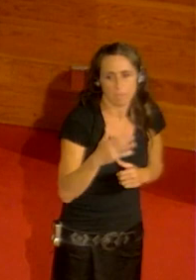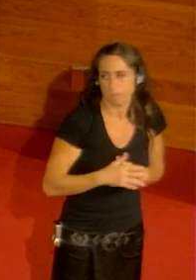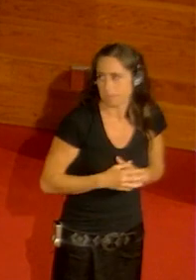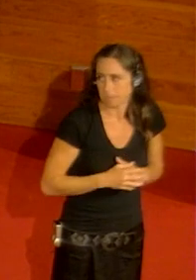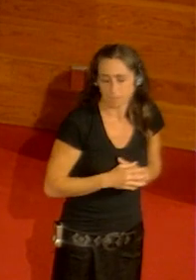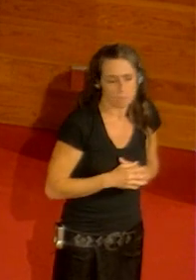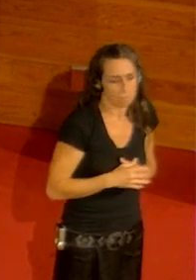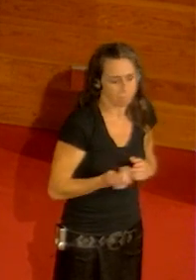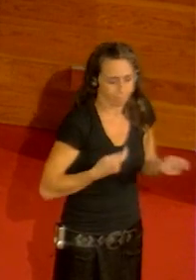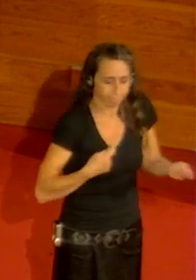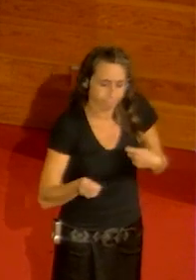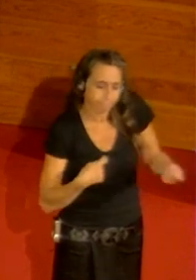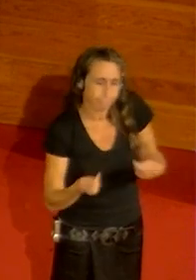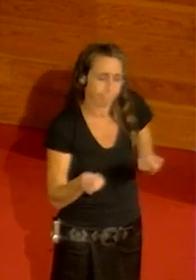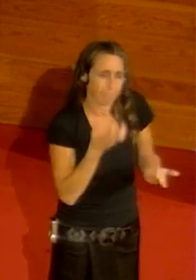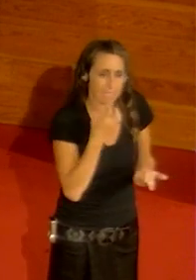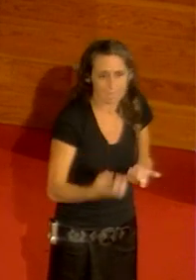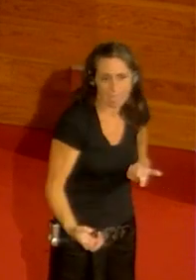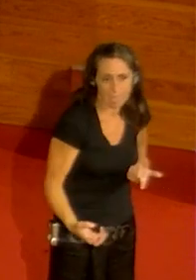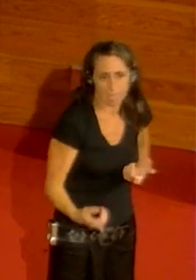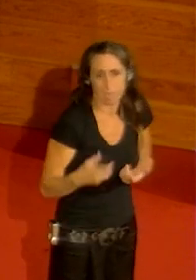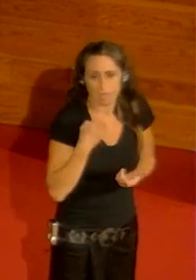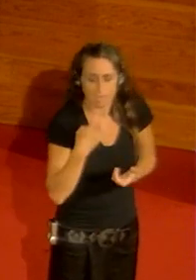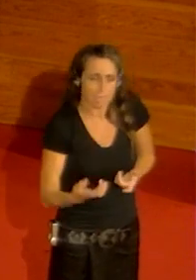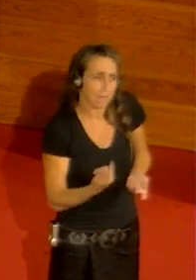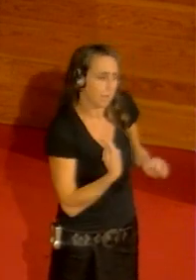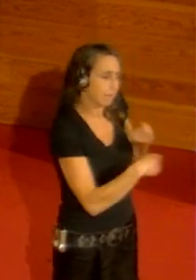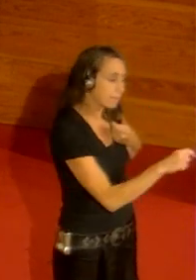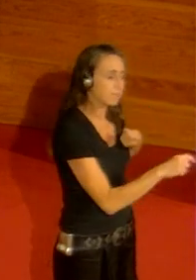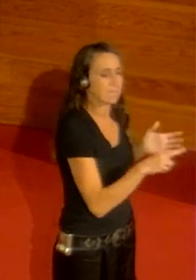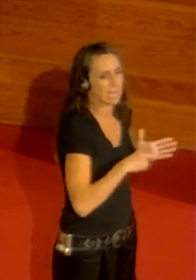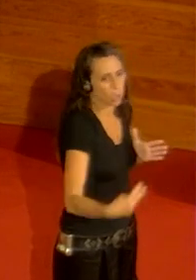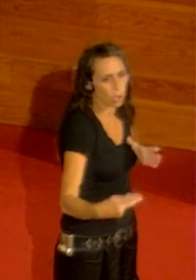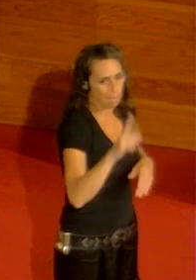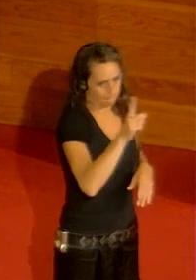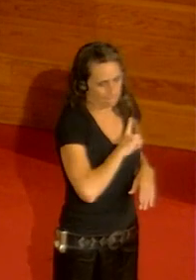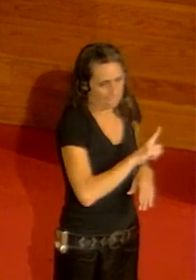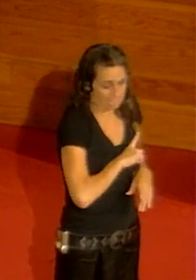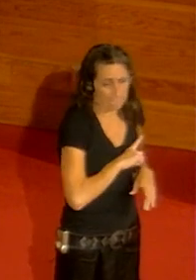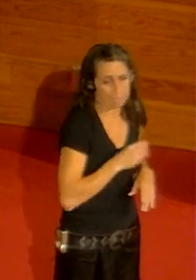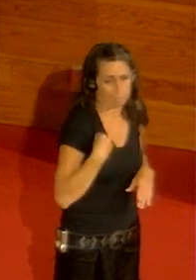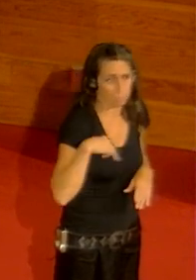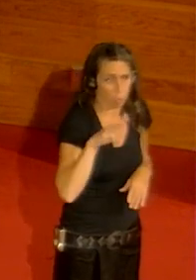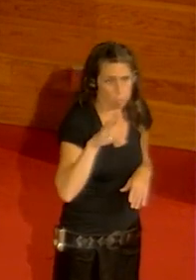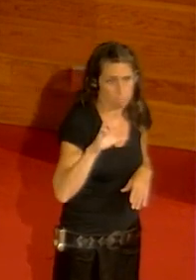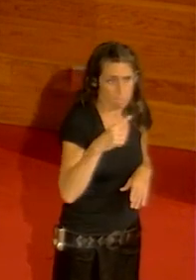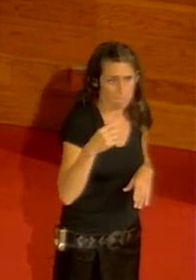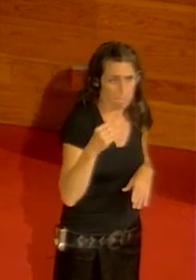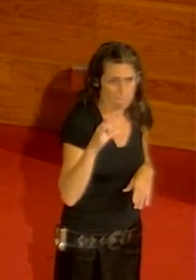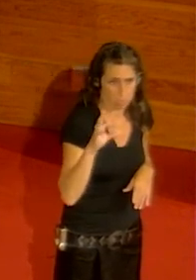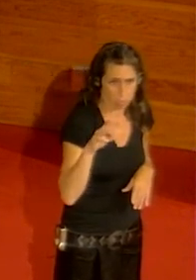comercio con Israel Israel les vende tecnología militar me recuerdo que el pegasus que es una